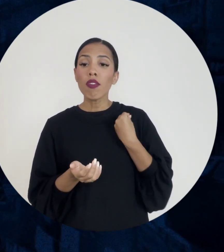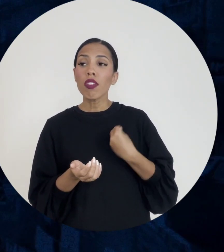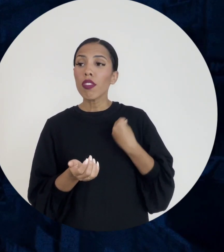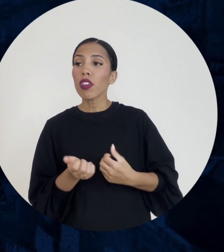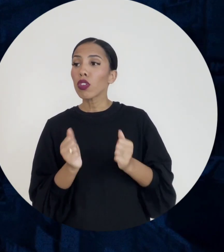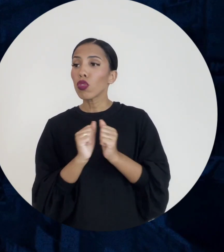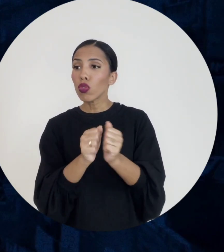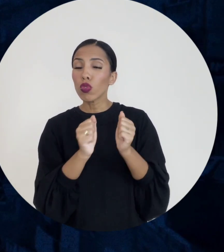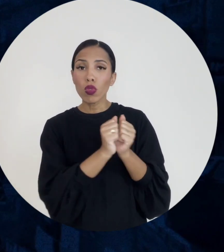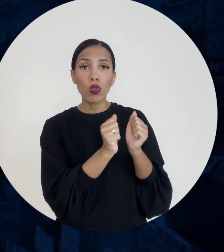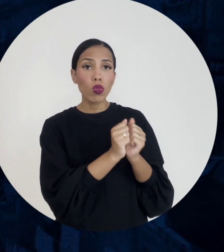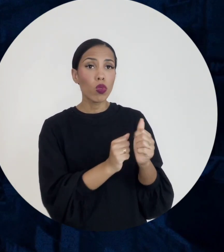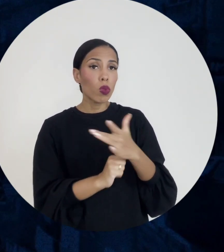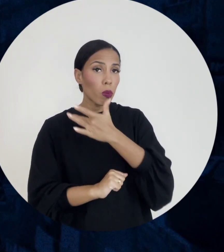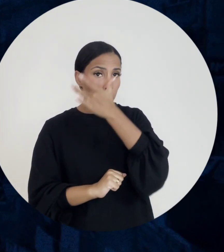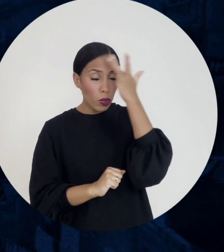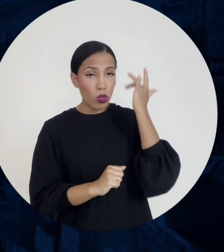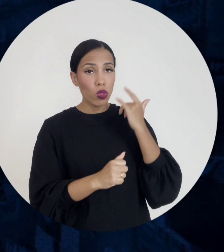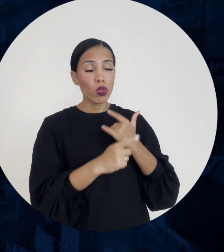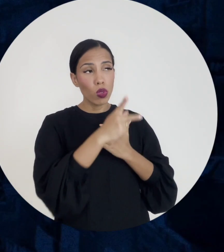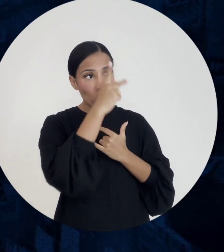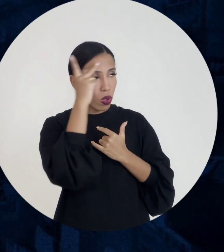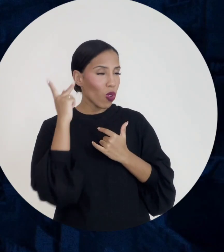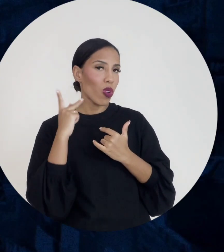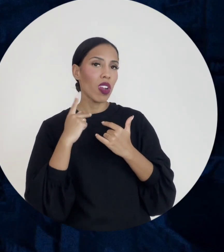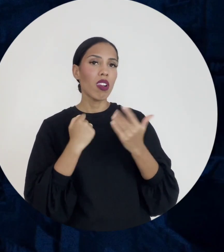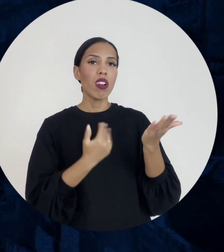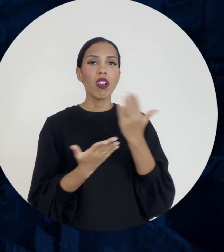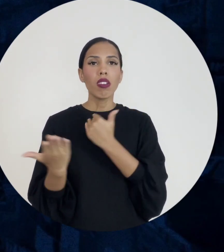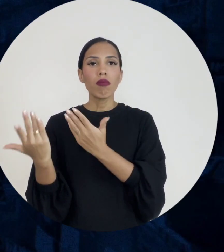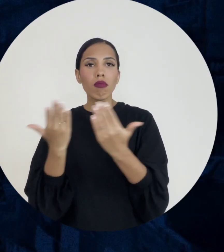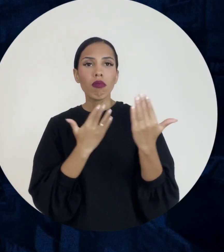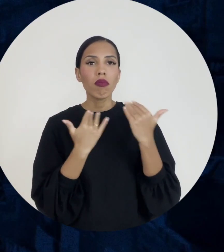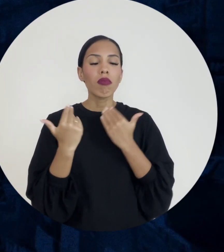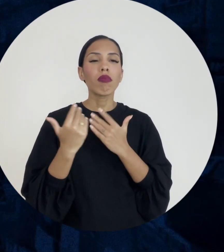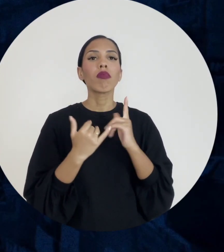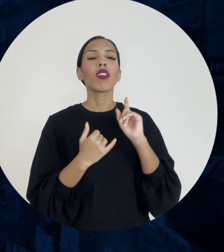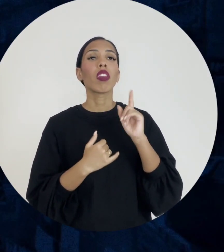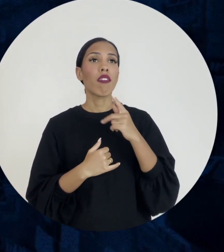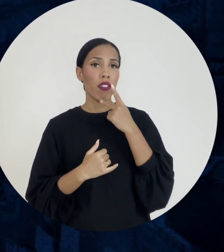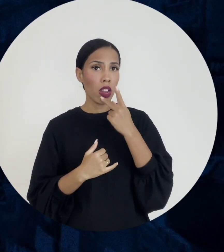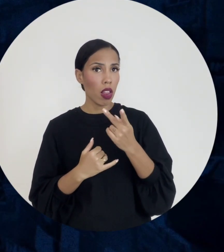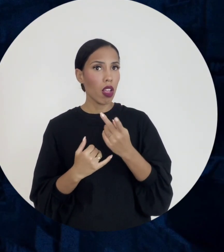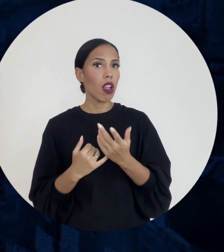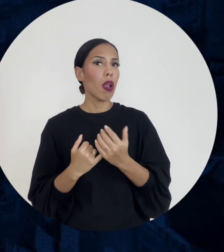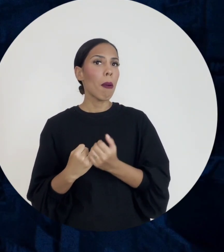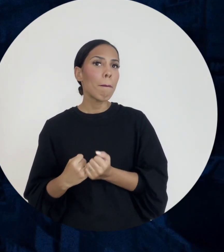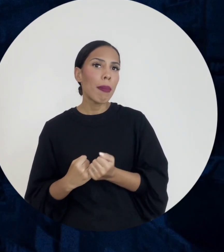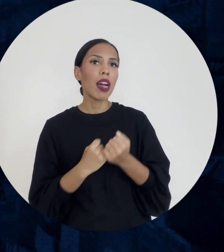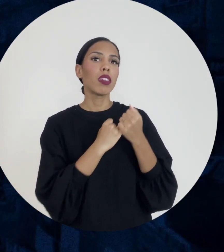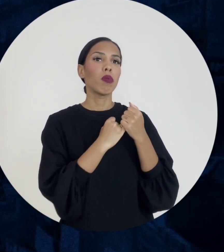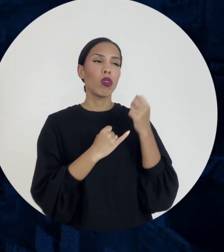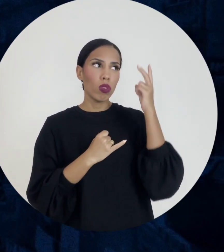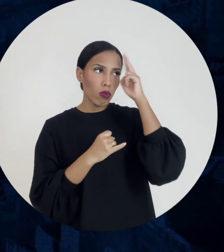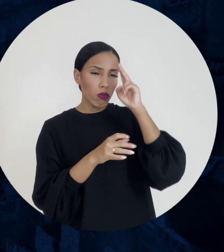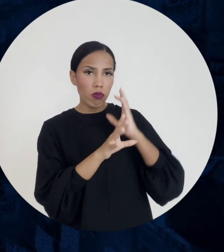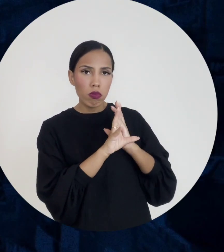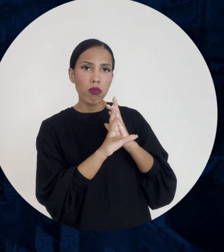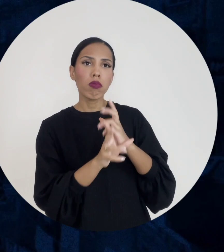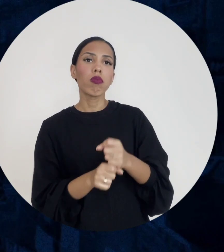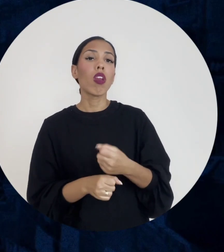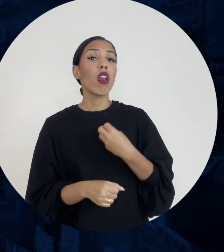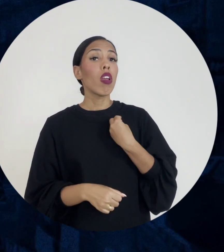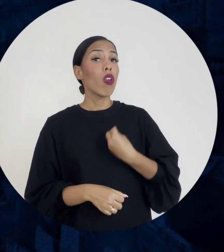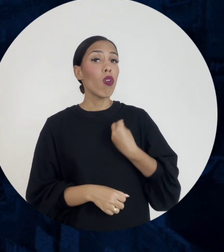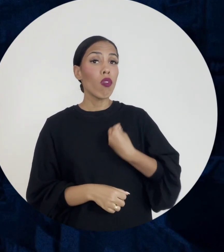que é um patrimônio, né? Toda essa história. Convivi muito com essas pessoas e aí fui começando a gostar